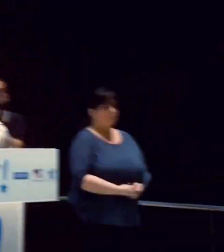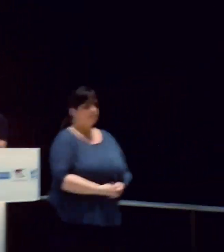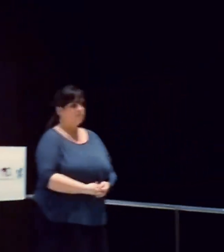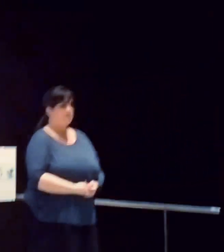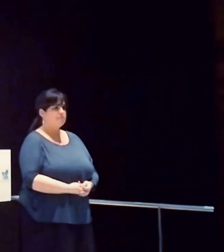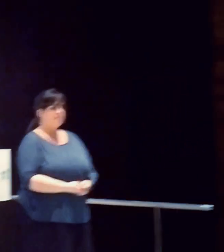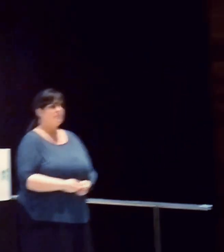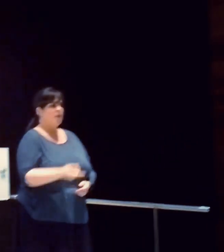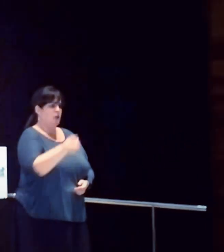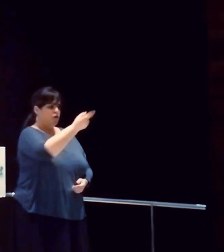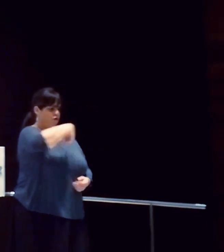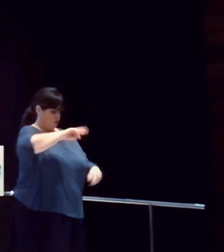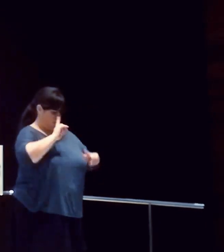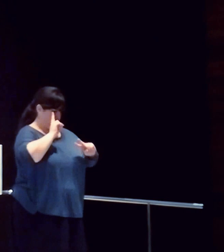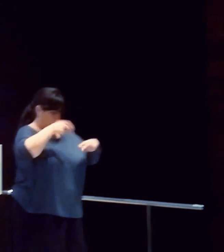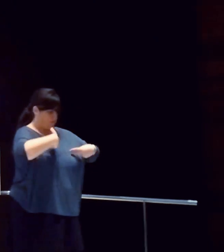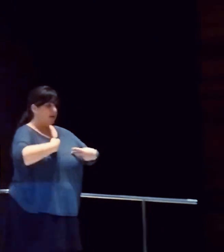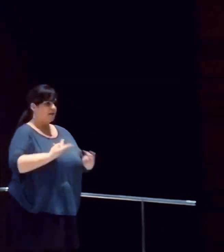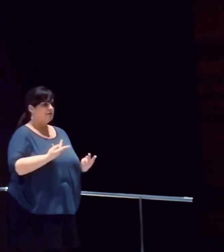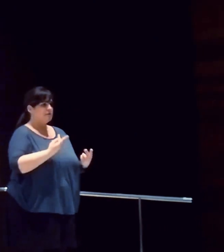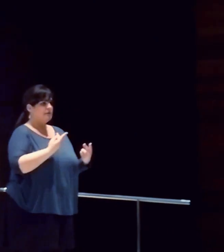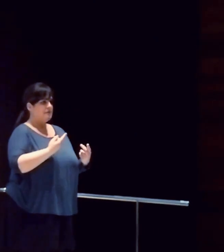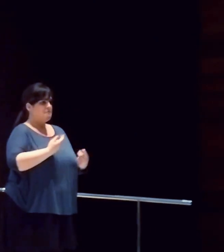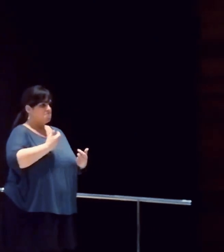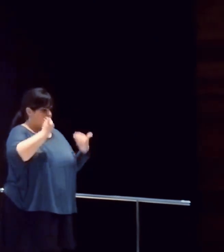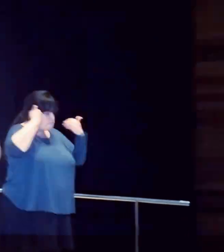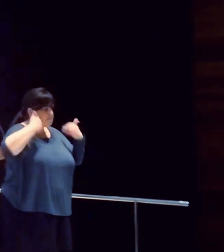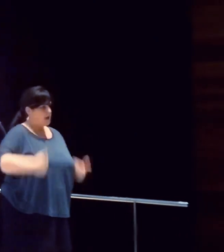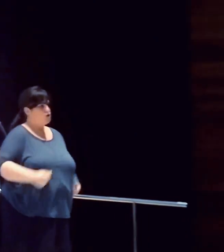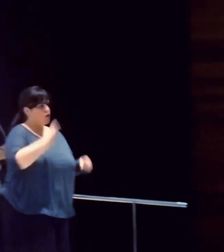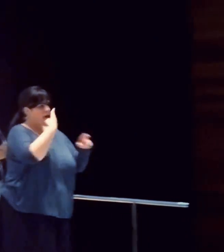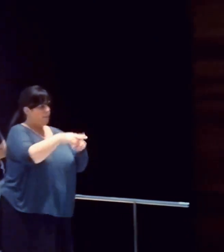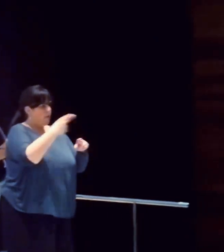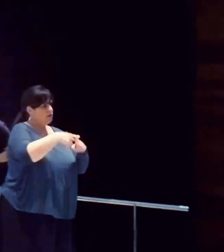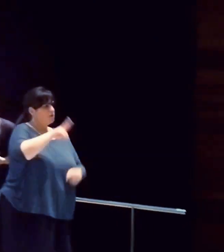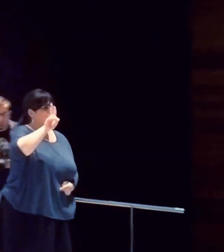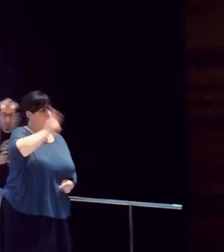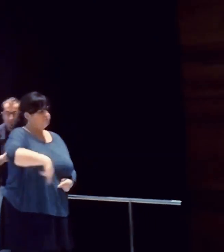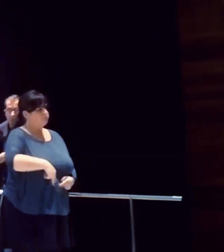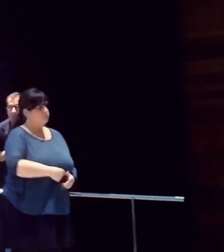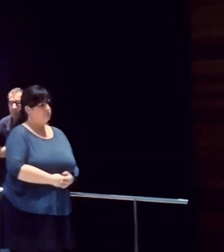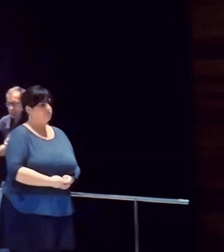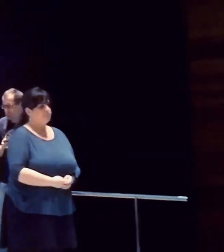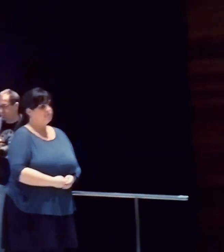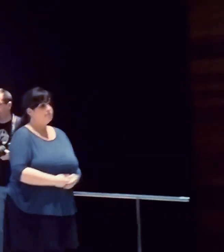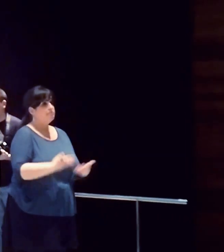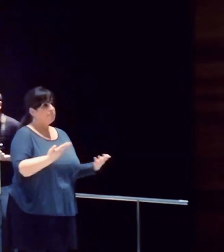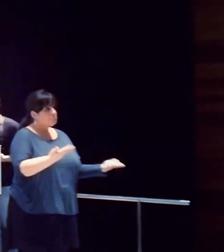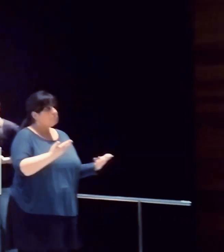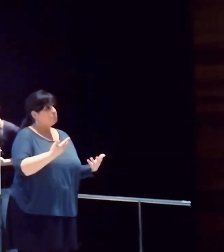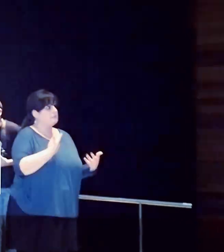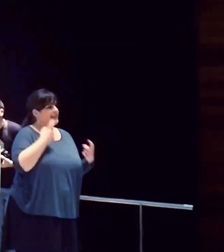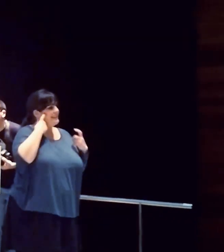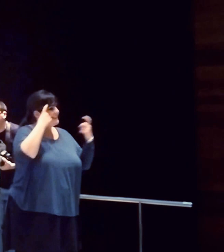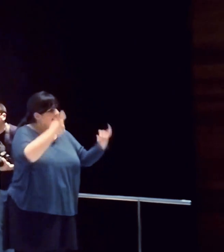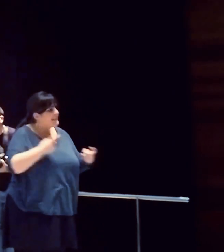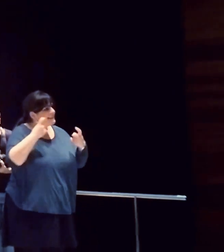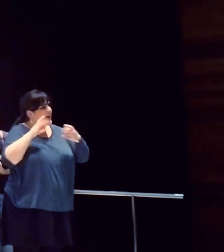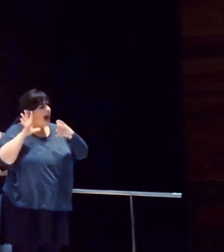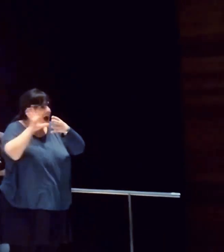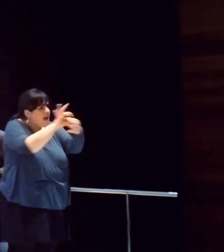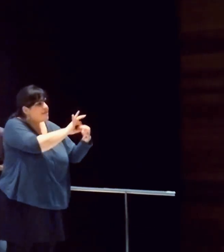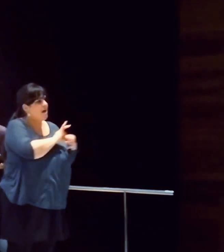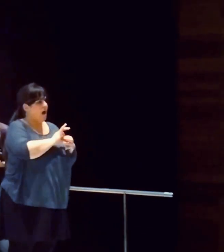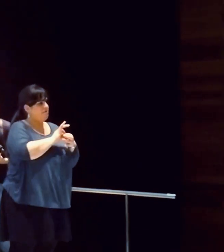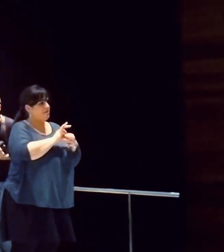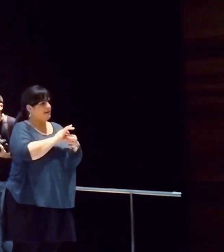De dos meses como sujeto político soberano, establecer las alianzas necesarias, tácticas en su